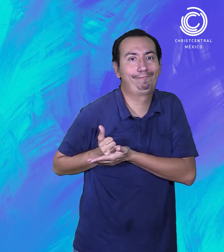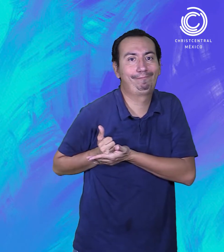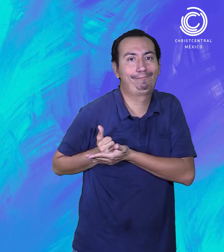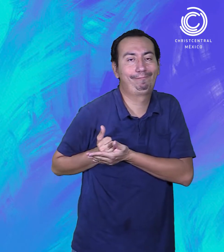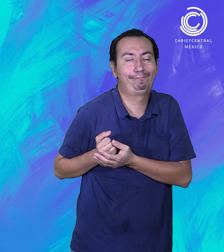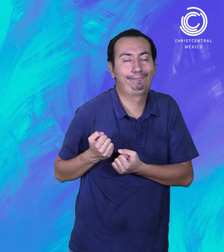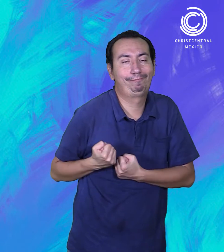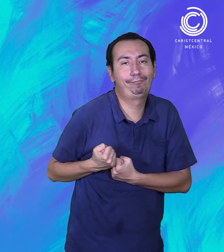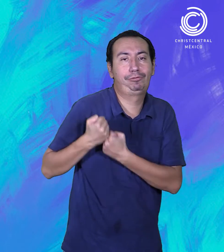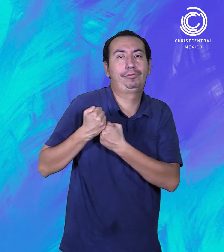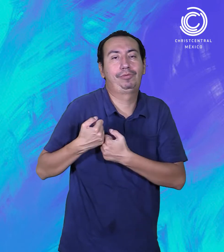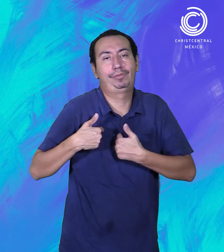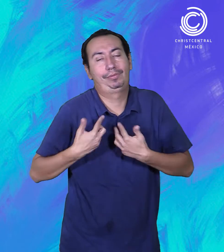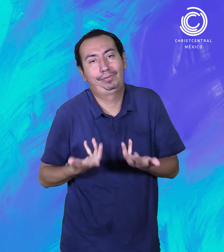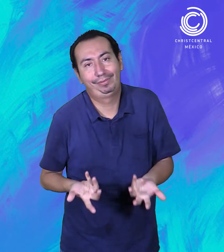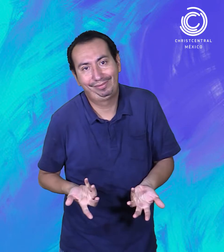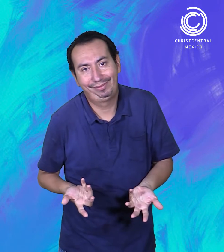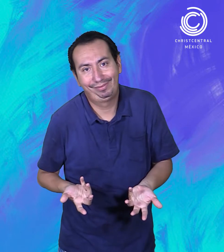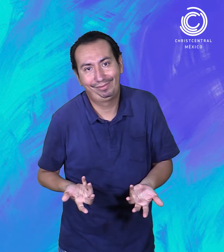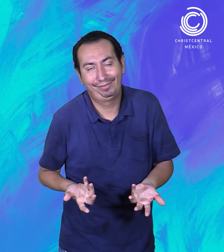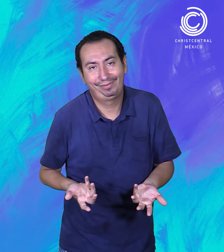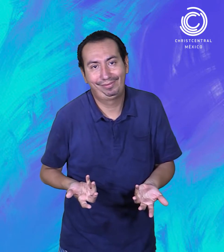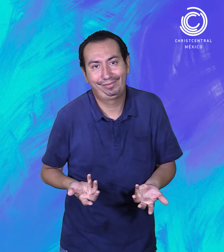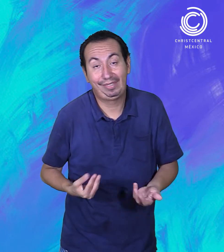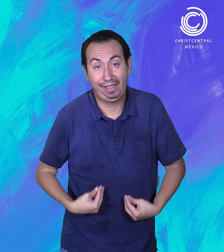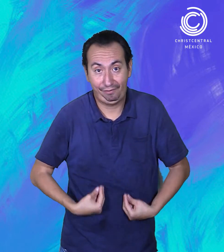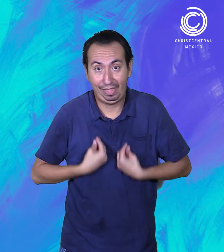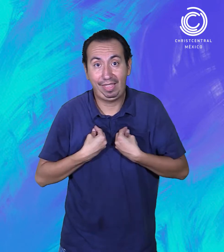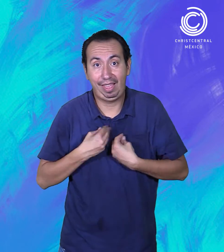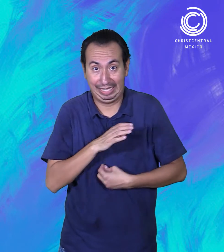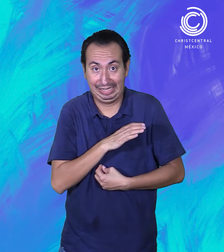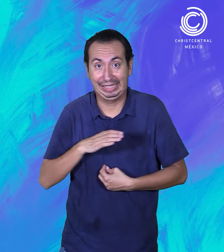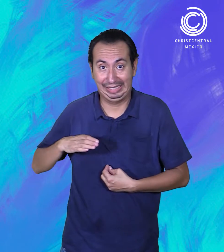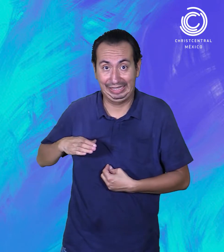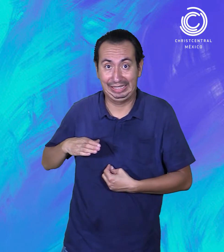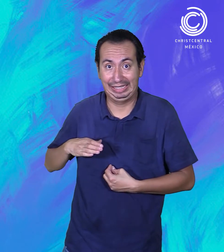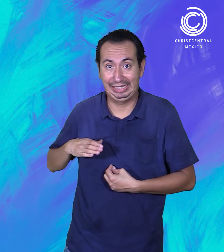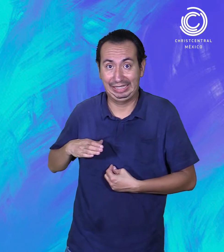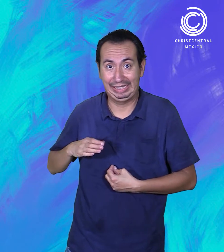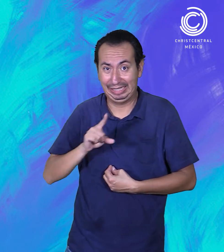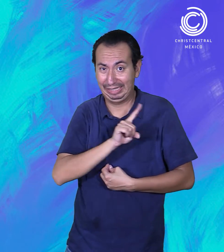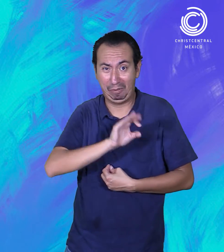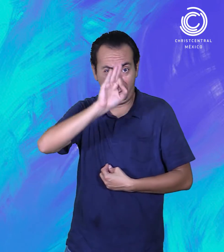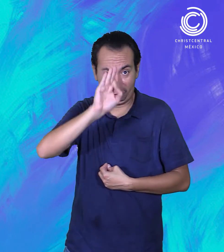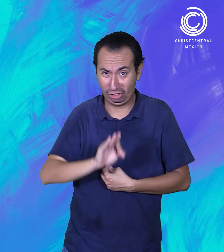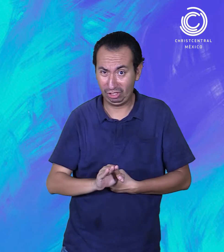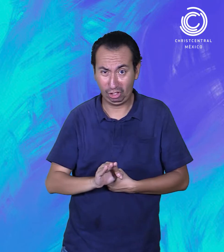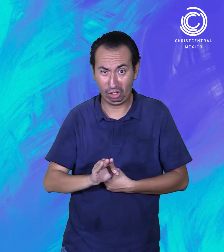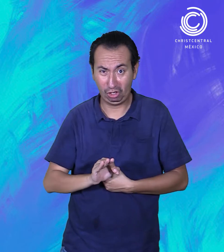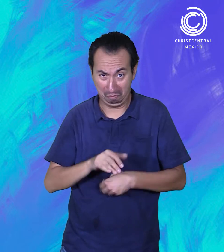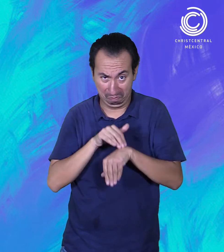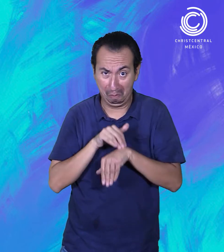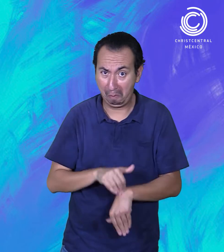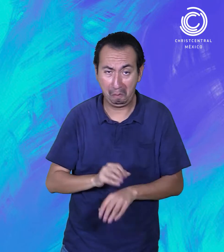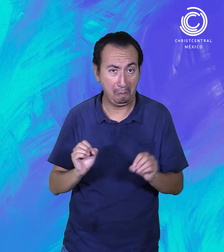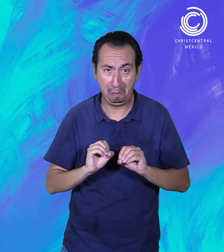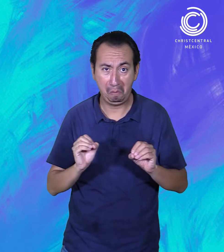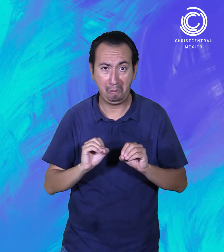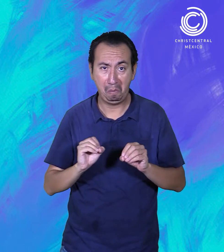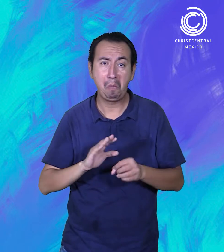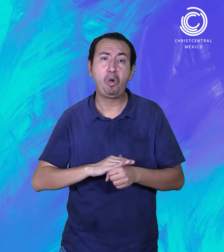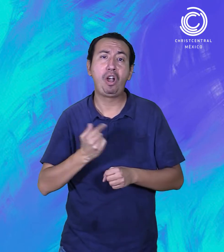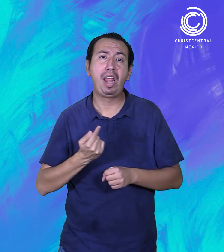en las que tenemos que avanzar. La vida cristiana es imposible de vivir porque vivimos en un